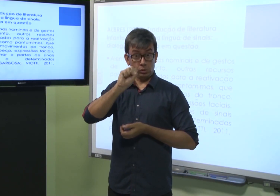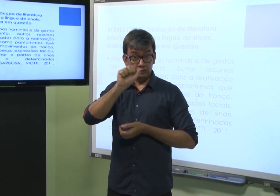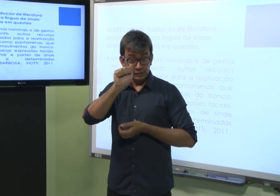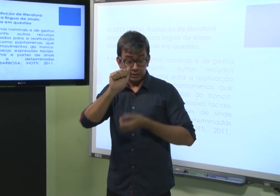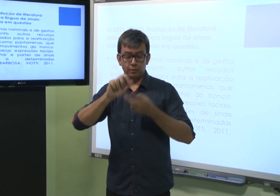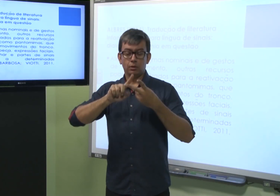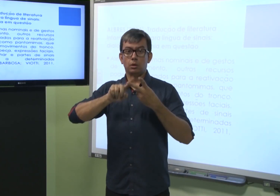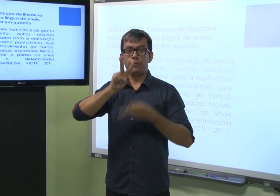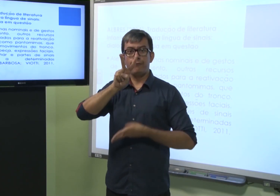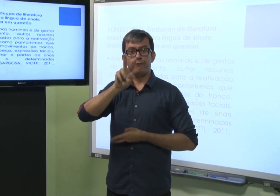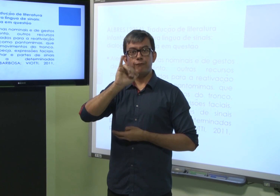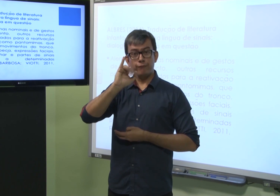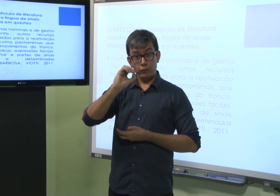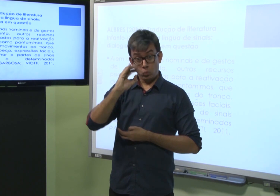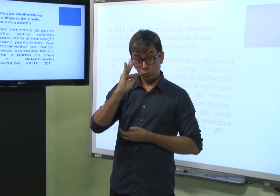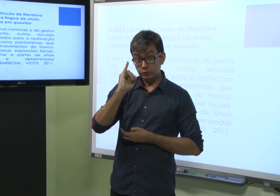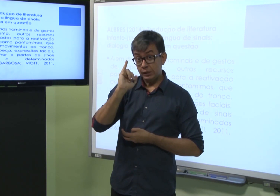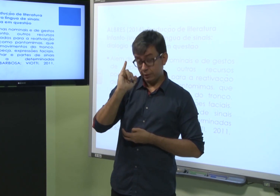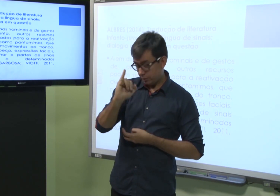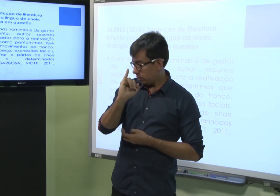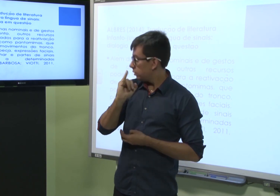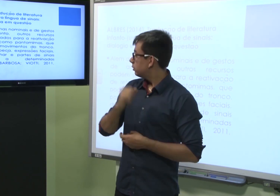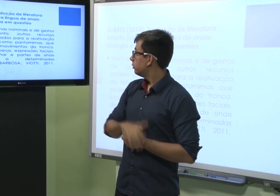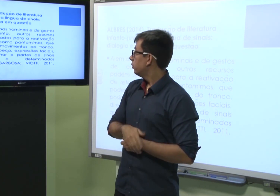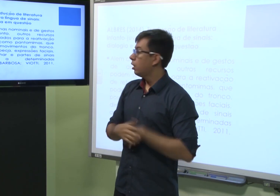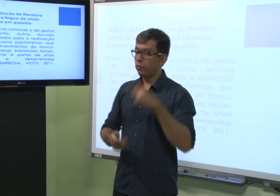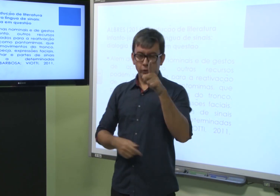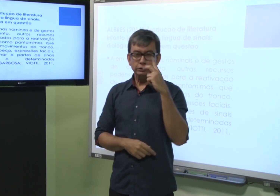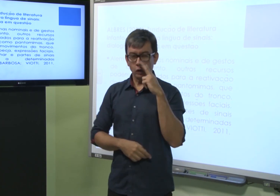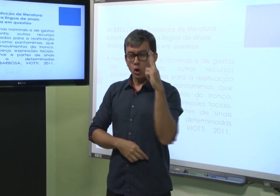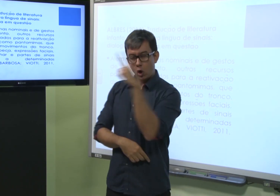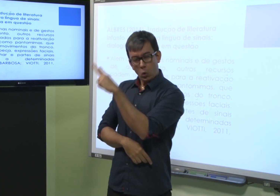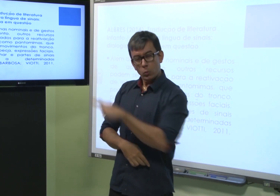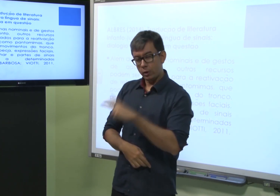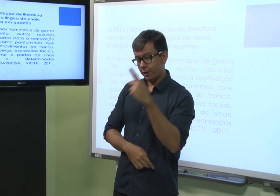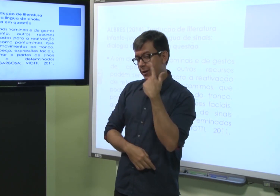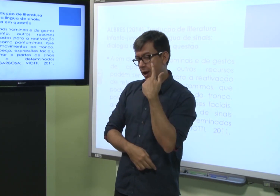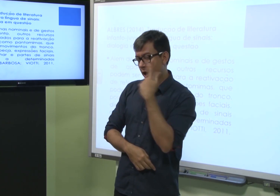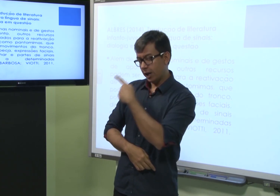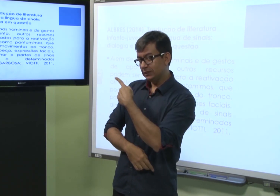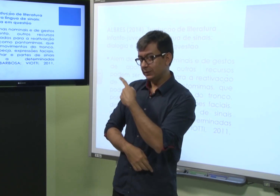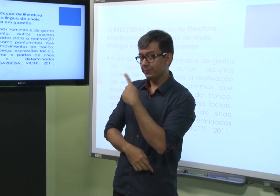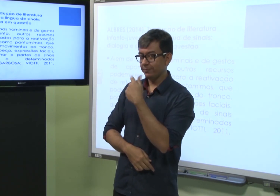Então, Barbosa e Viotti, eles fazem essa citação aí.